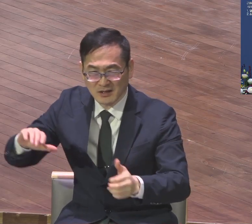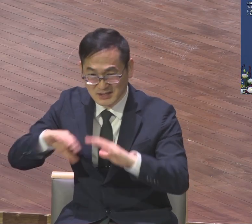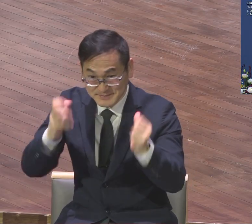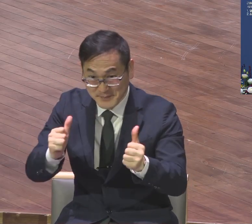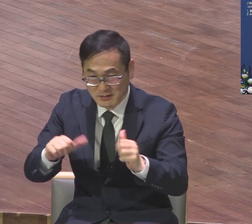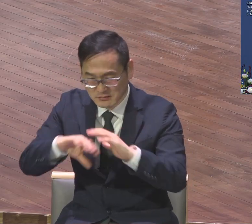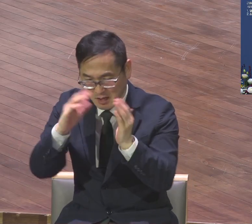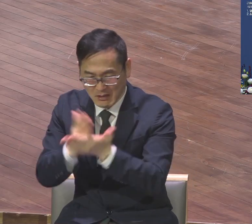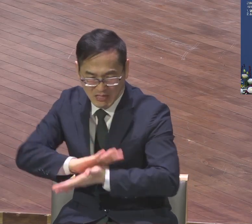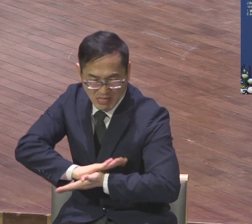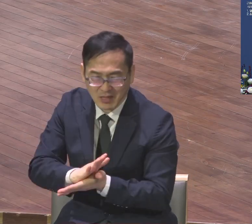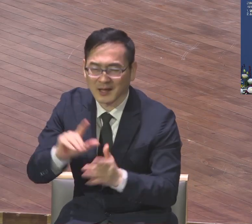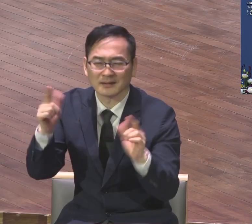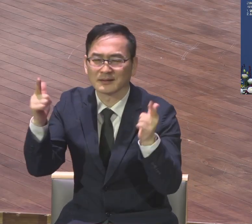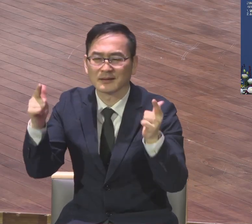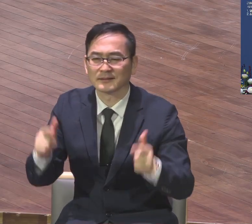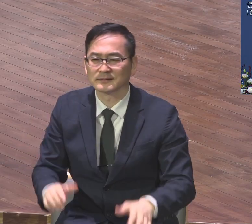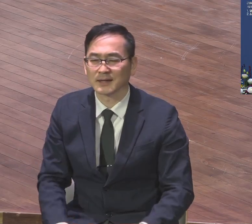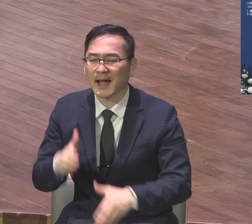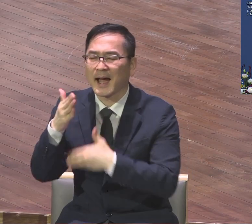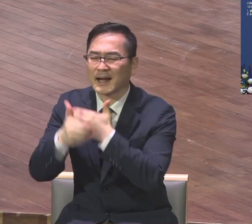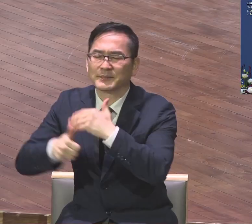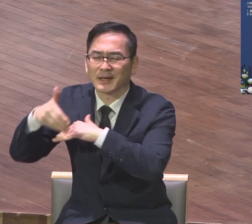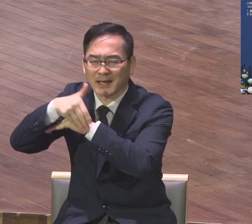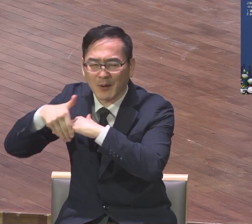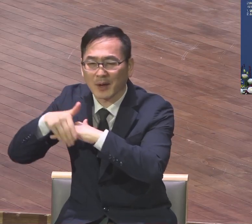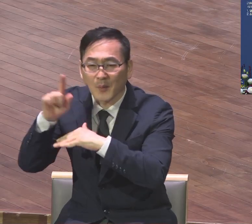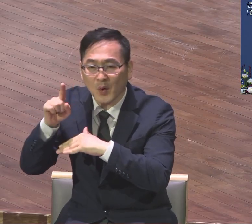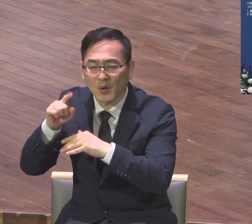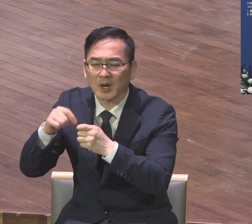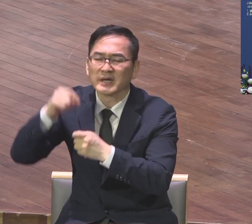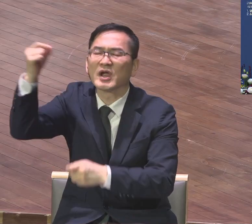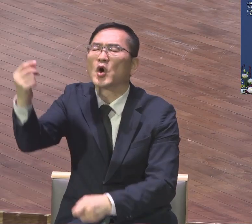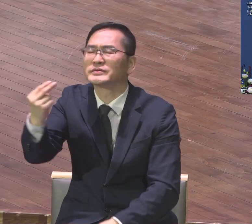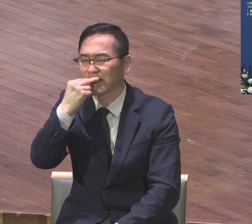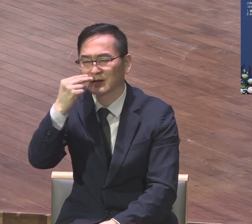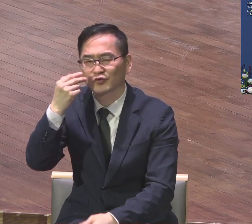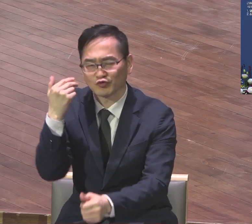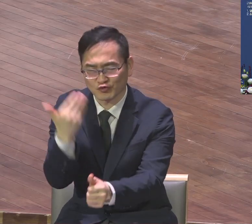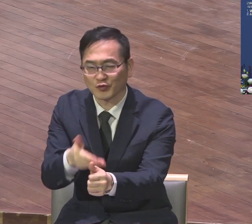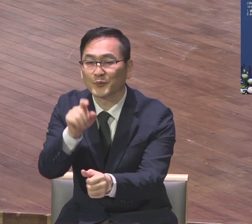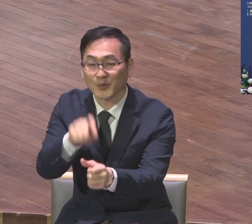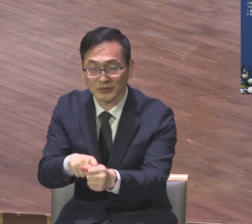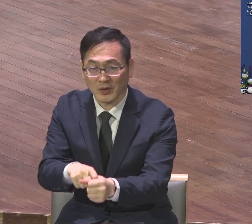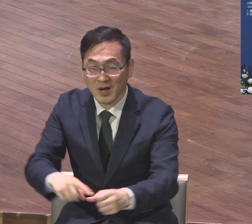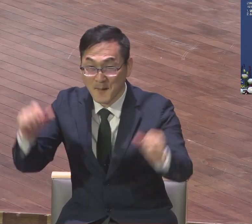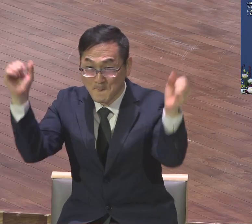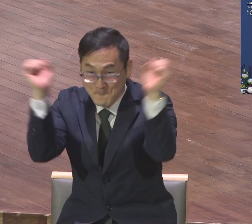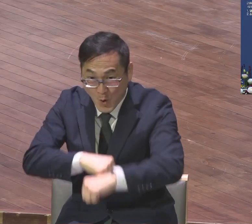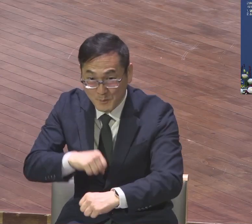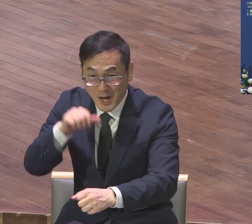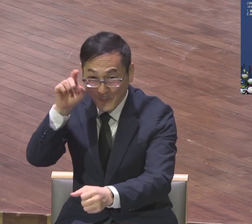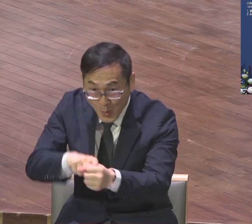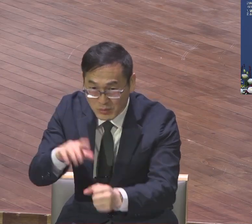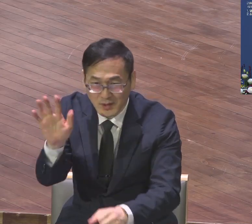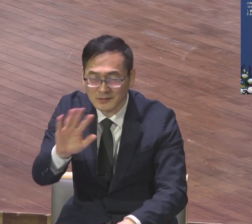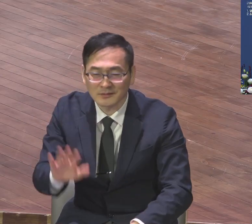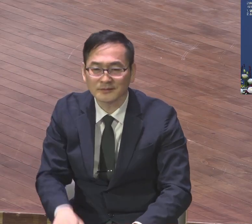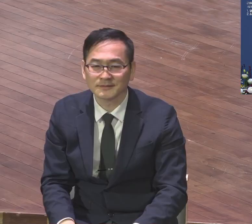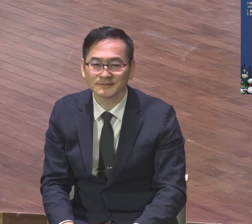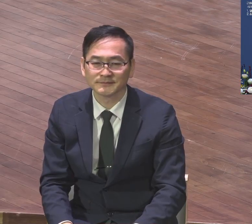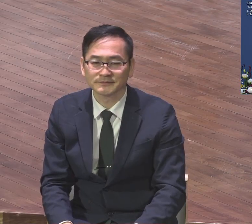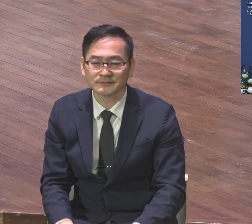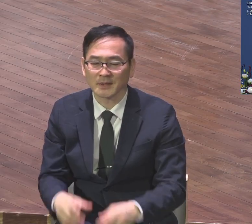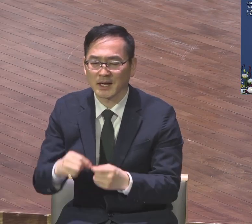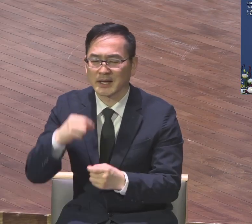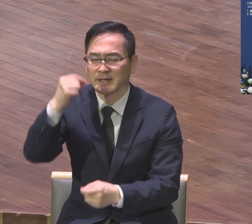있어요. 하나님의 의도는 멸망이 아니고 영생이에요. 여러분 망하는 게 아니라 축복받는 거예요.